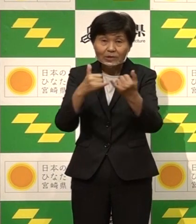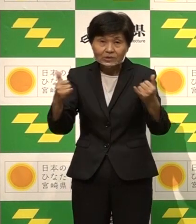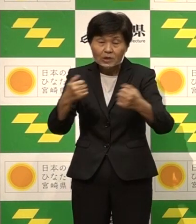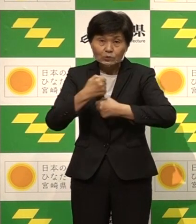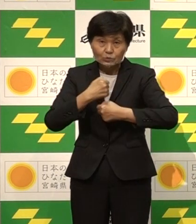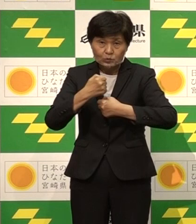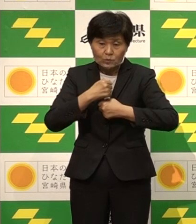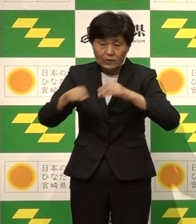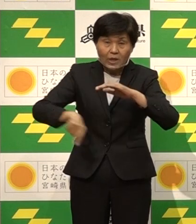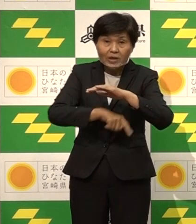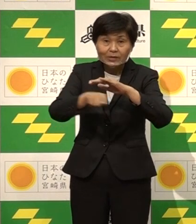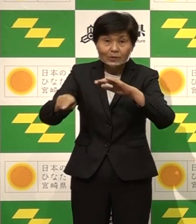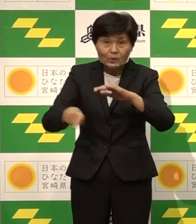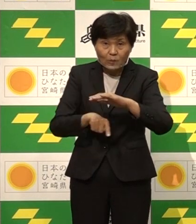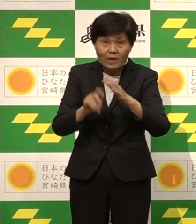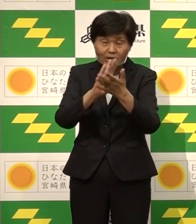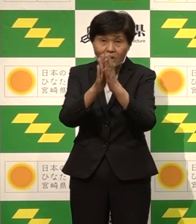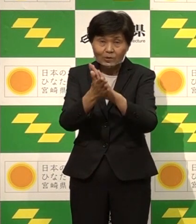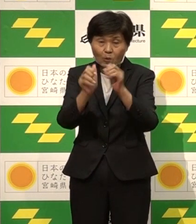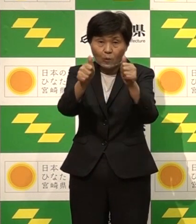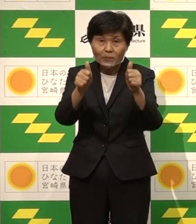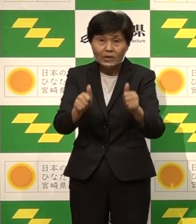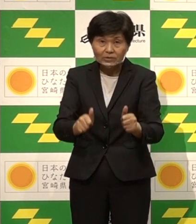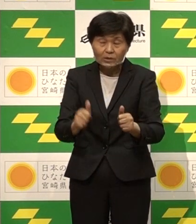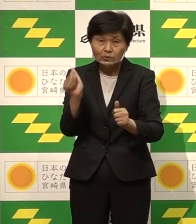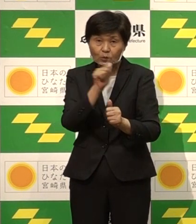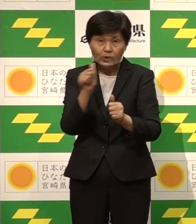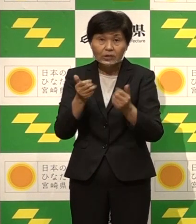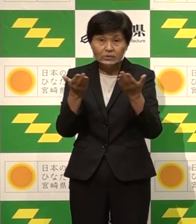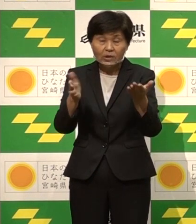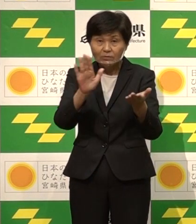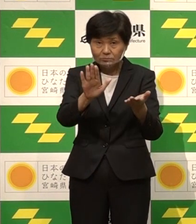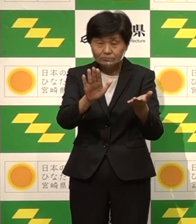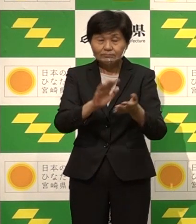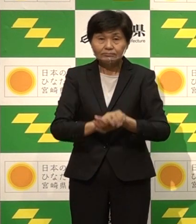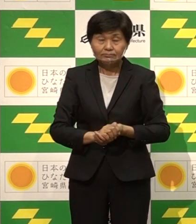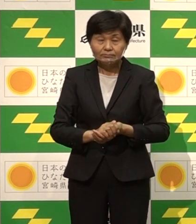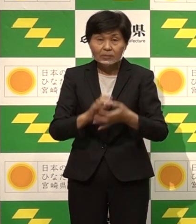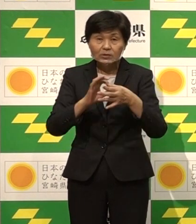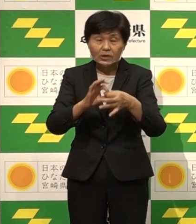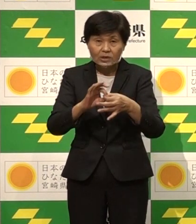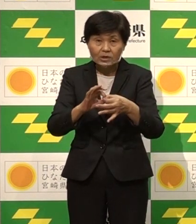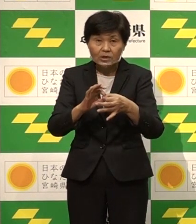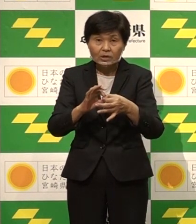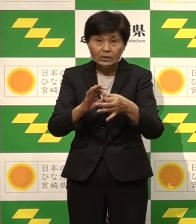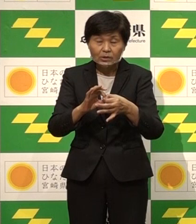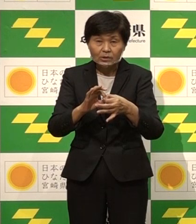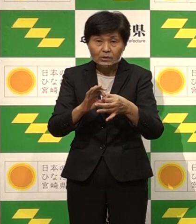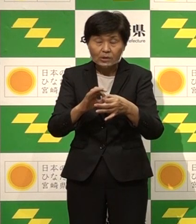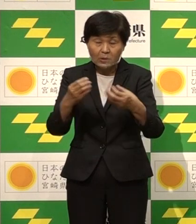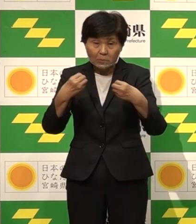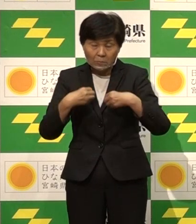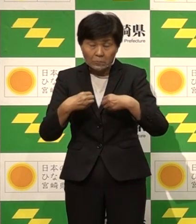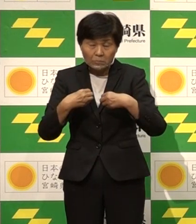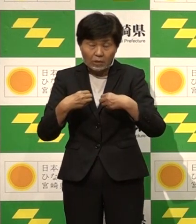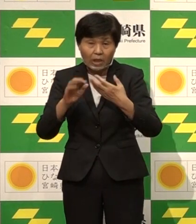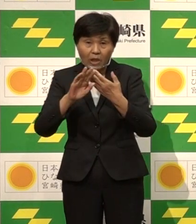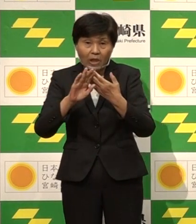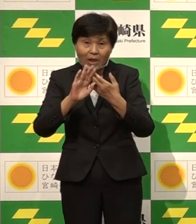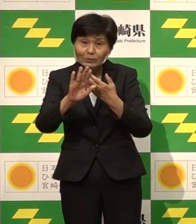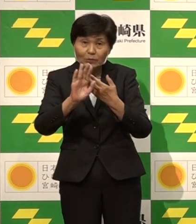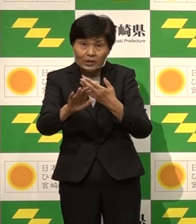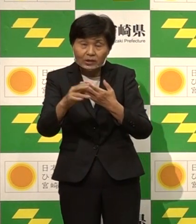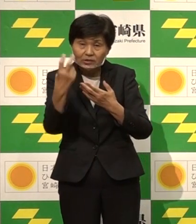事項はですね、県ホームページでご紹介をしております。そうなってから調べるということではなしにですね、あらかじ